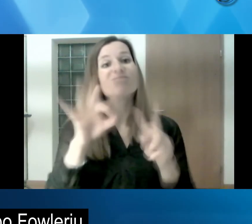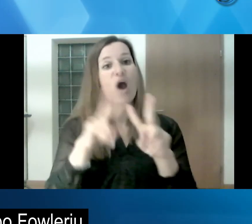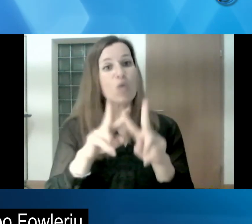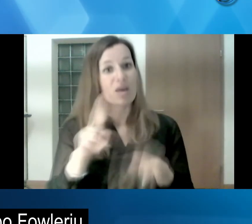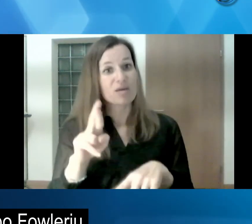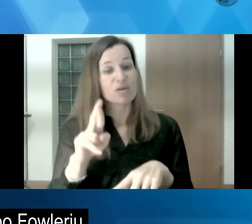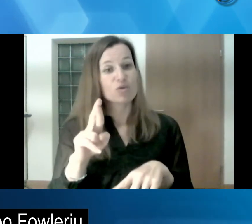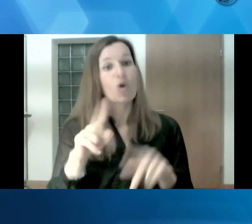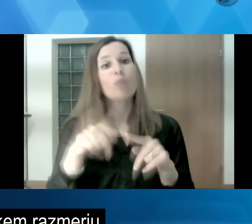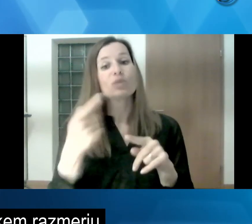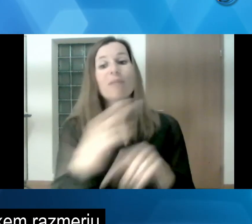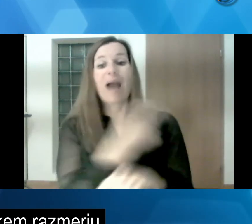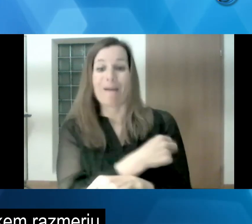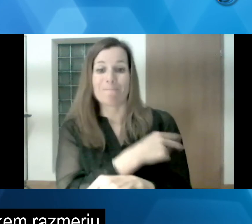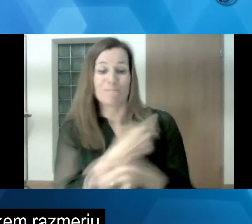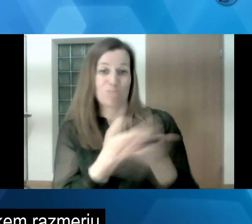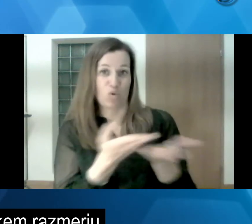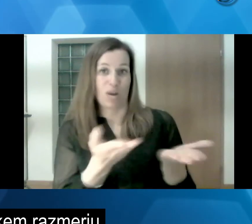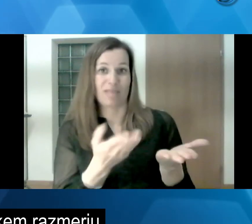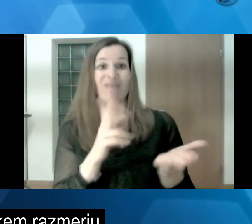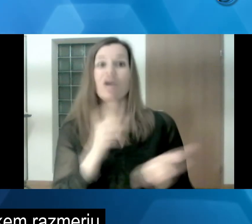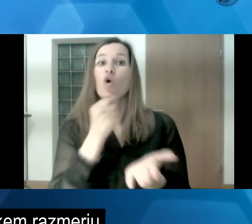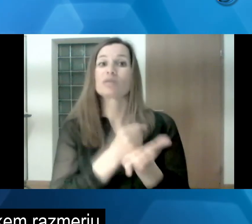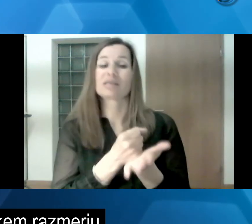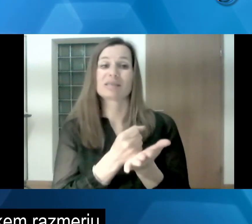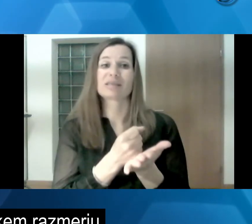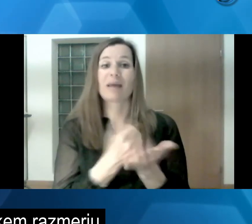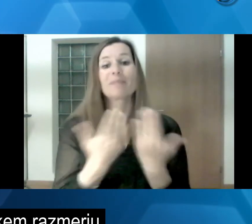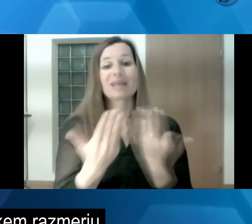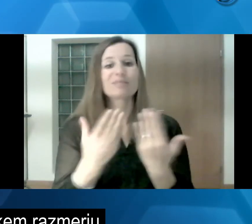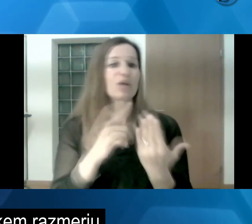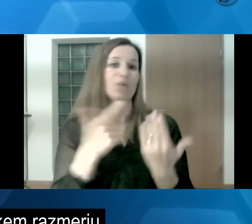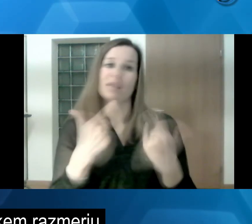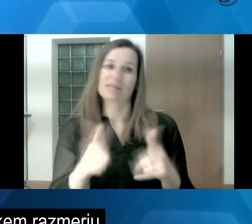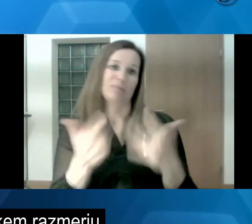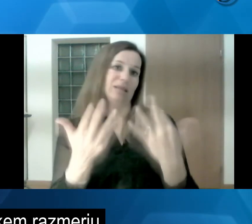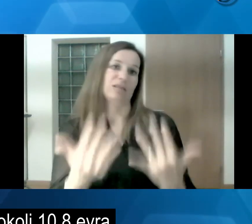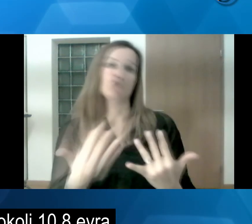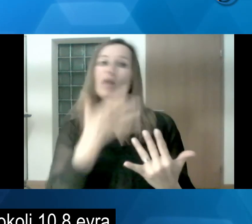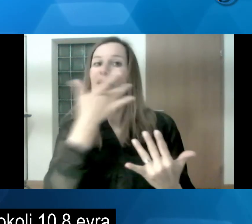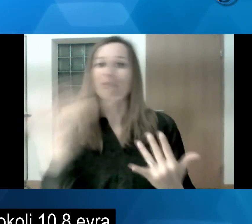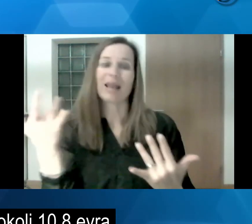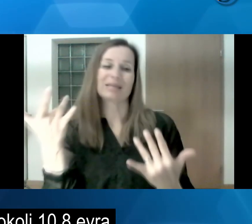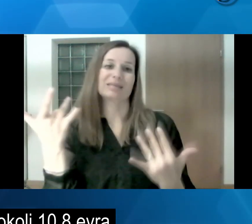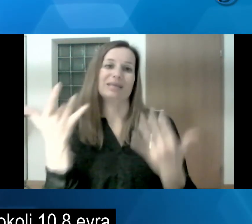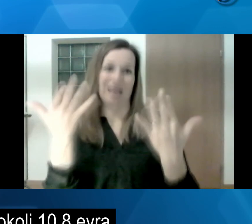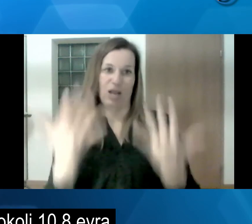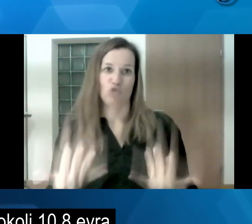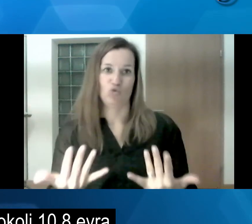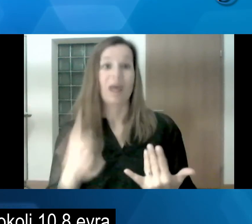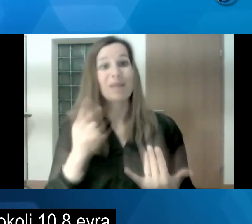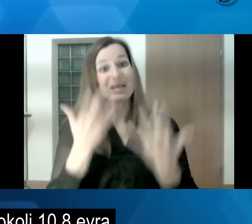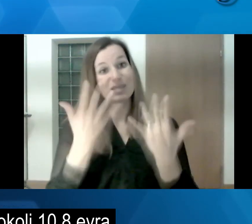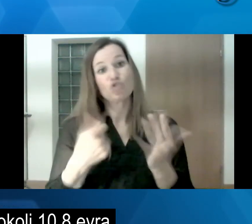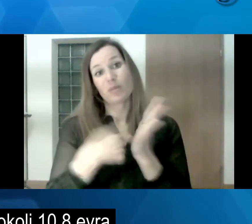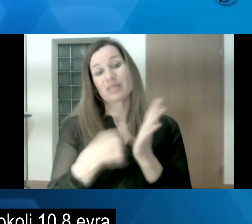ga ambulanta, ki je v koncesijskem razmerju, ne sme izračunati brez računa. Stane pa izračun nekje